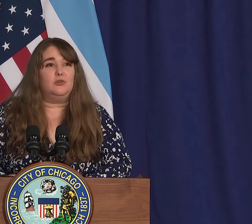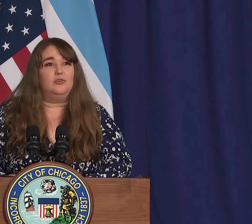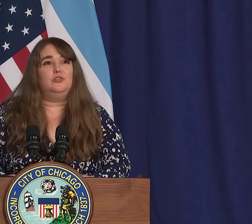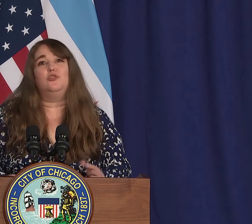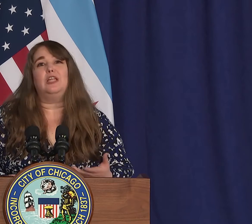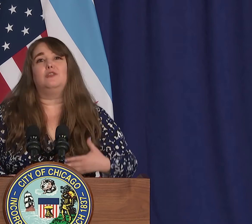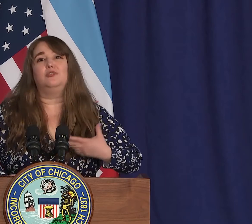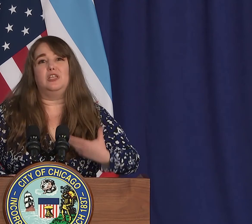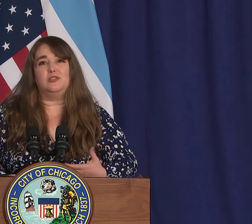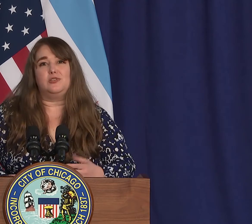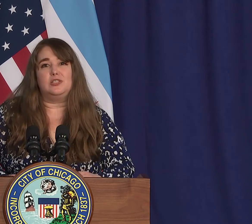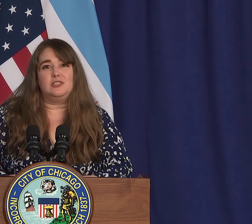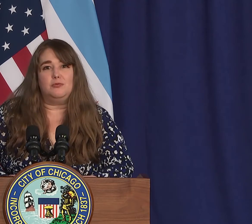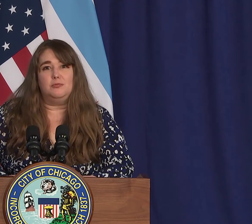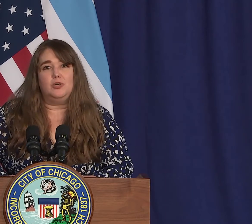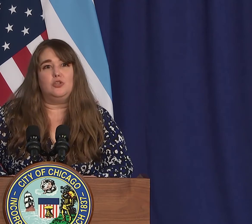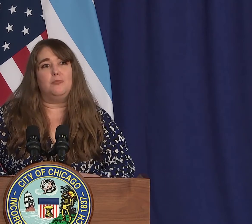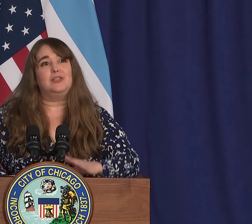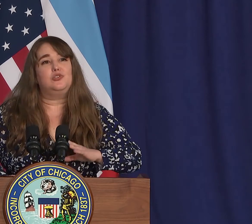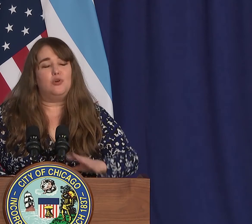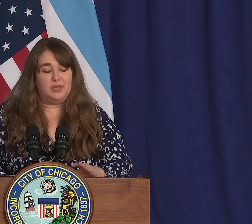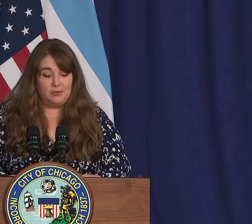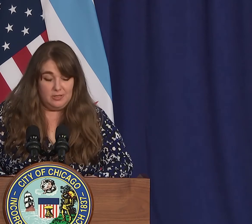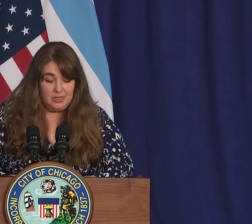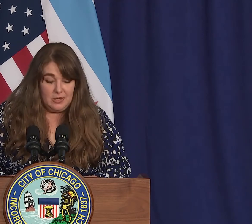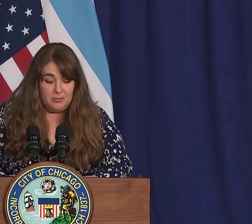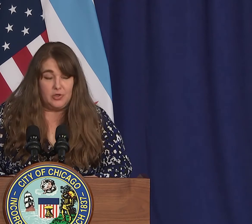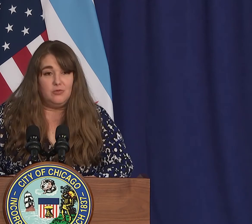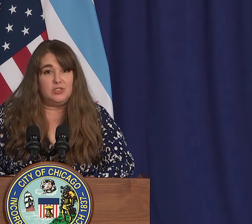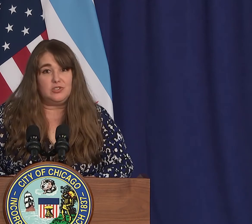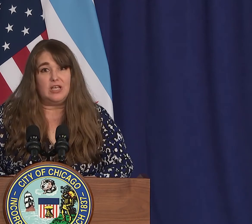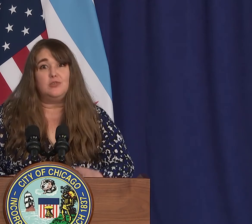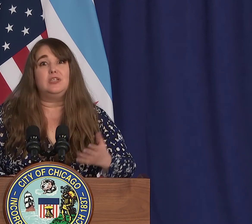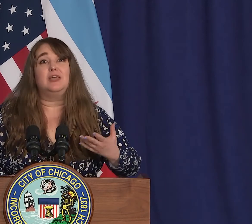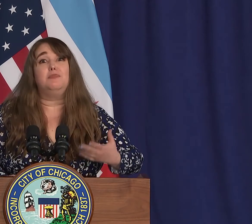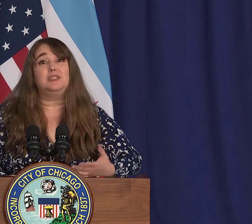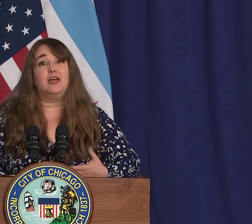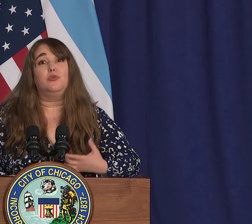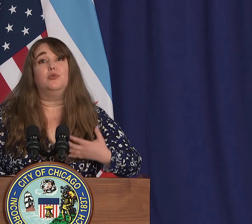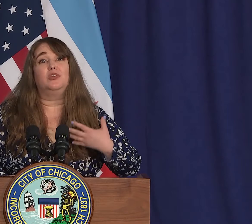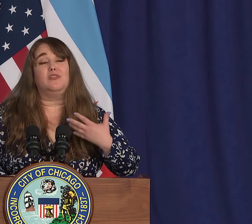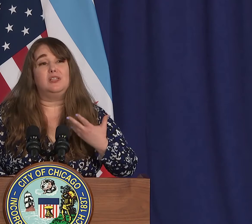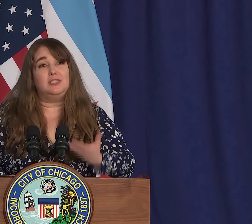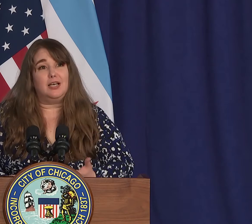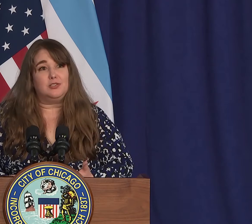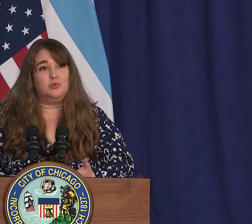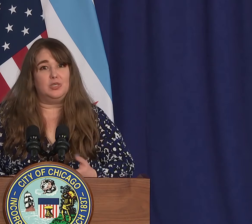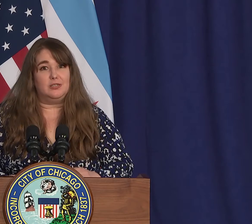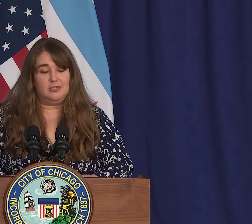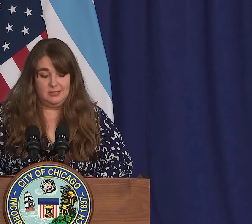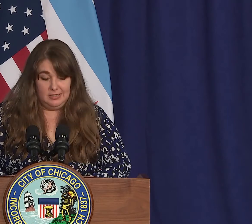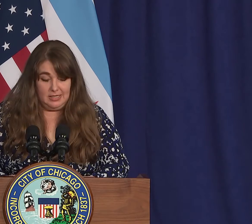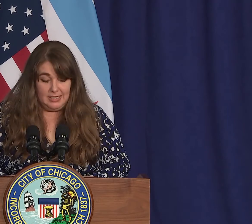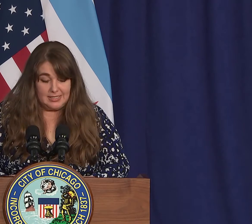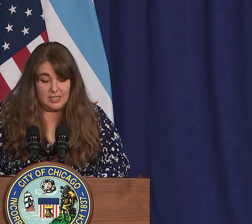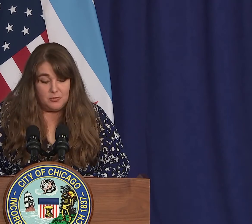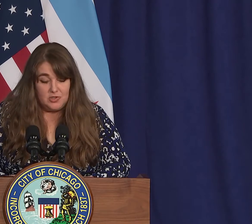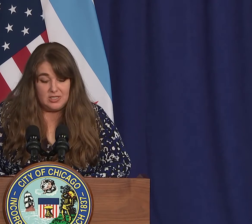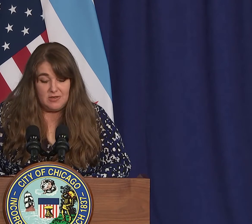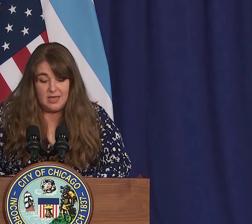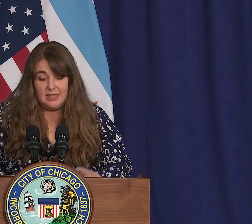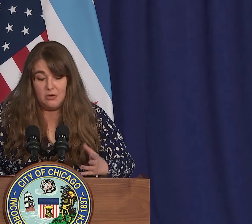un poquito no tan contentos, estamos un poquito más sobrio porque nuestros casos han empezado otra vez a subir.